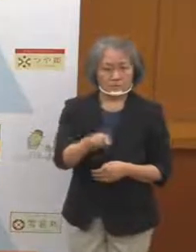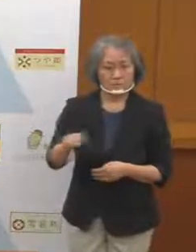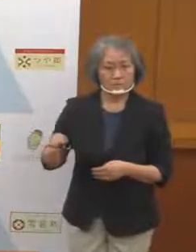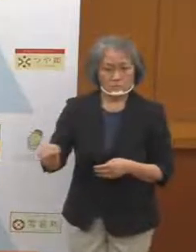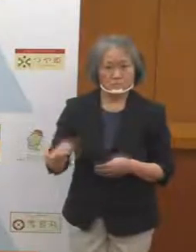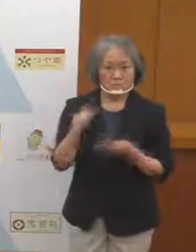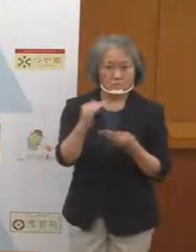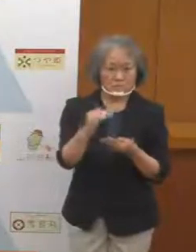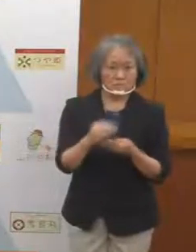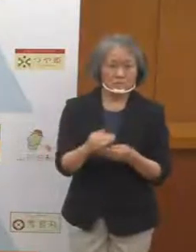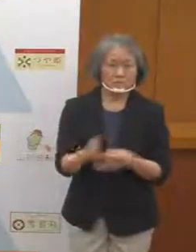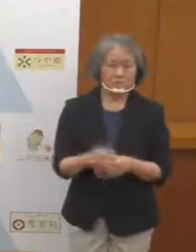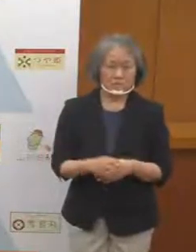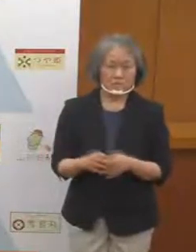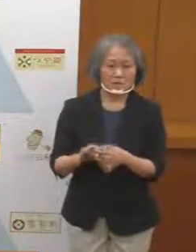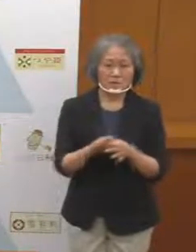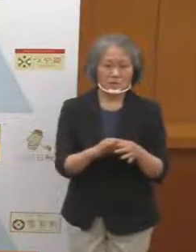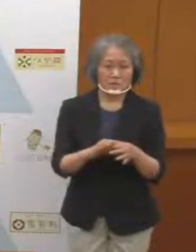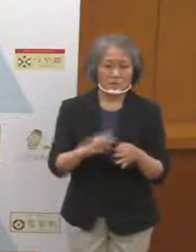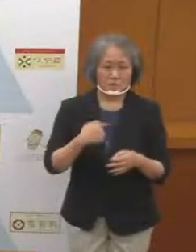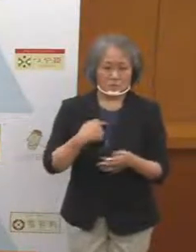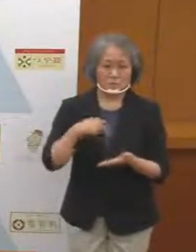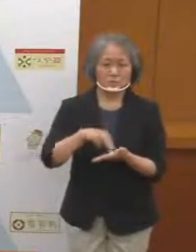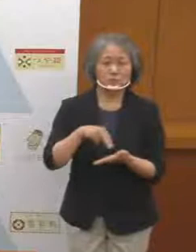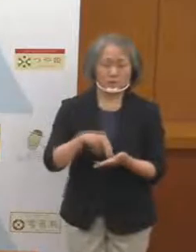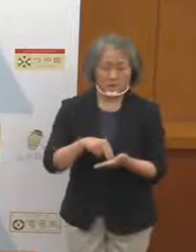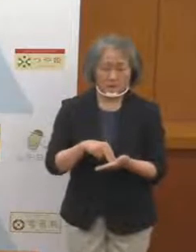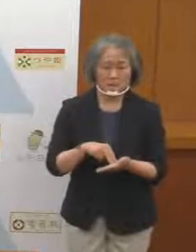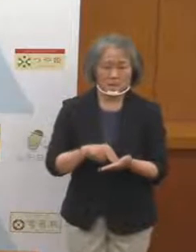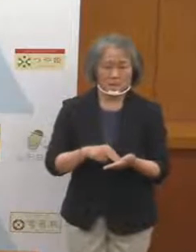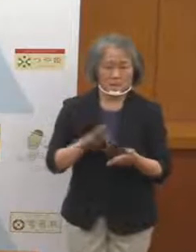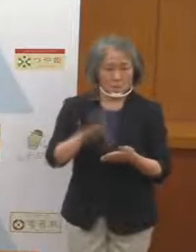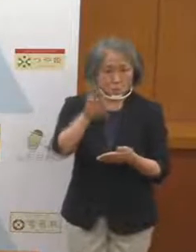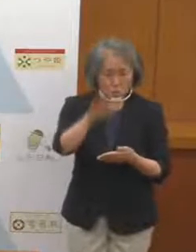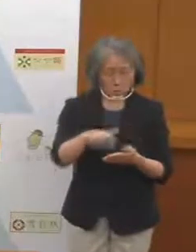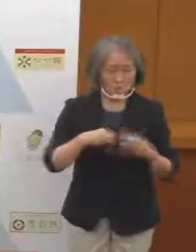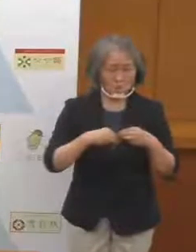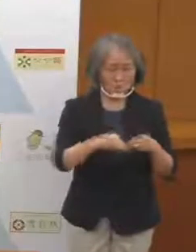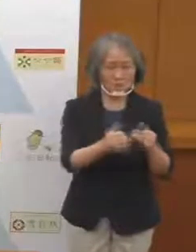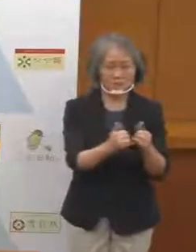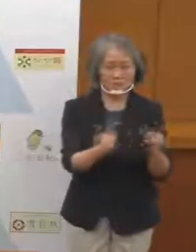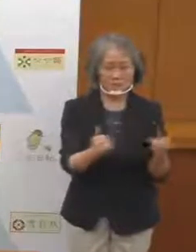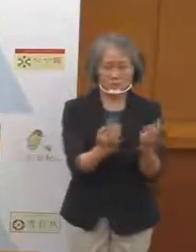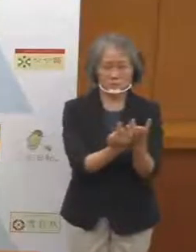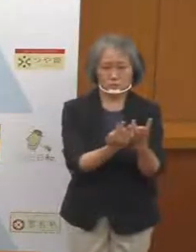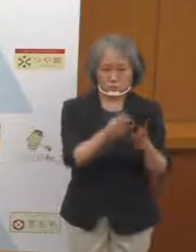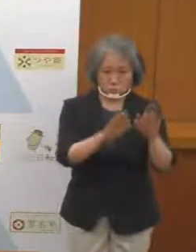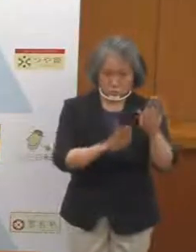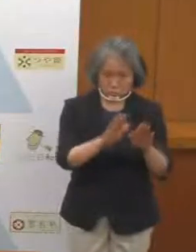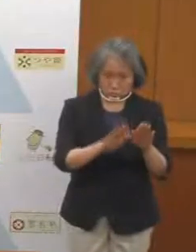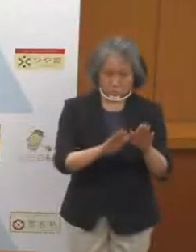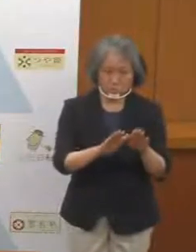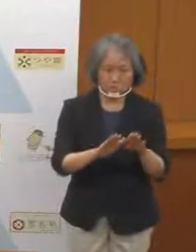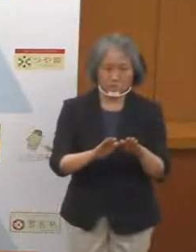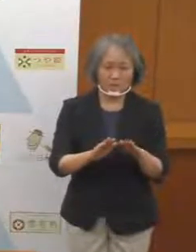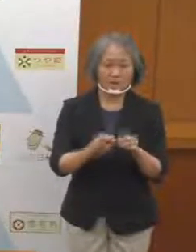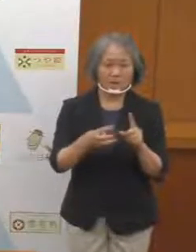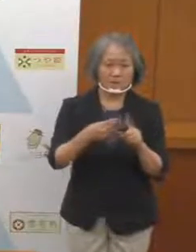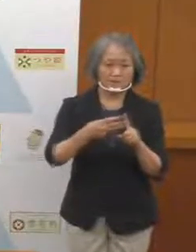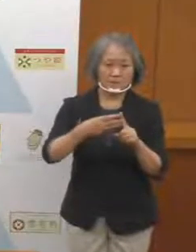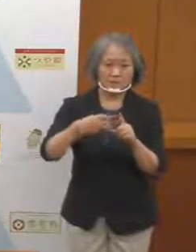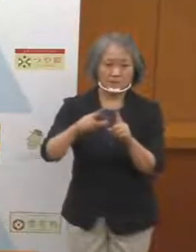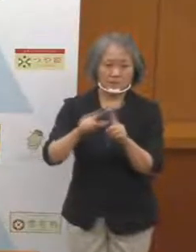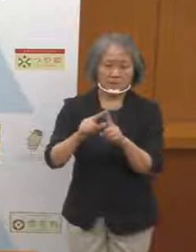としましては今後の新規感染者数の動きそして ba 5への置き換わり状況を